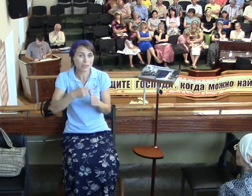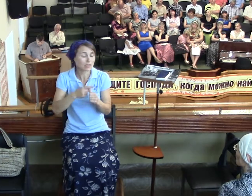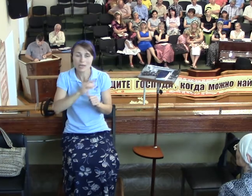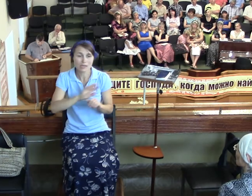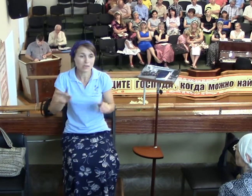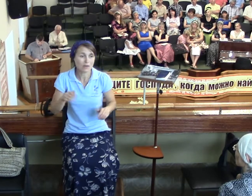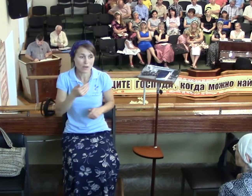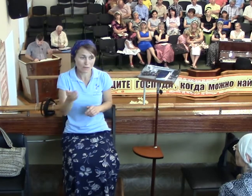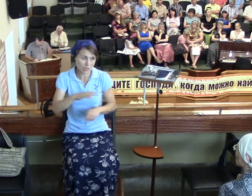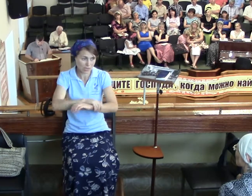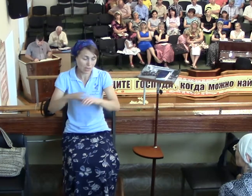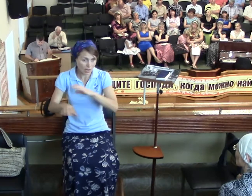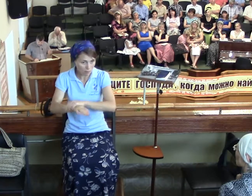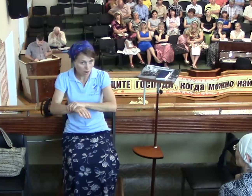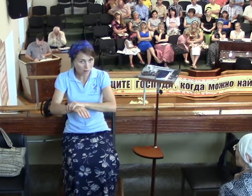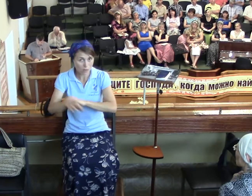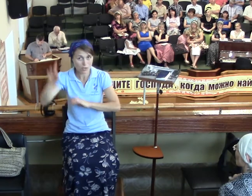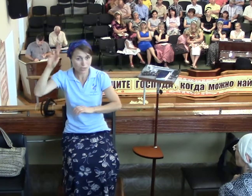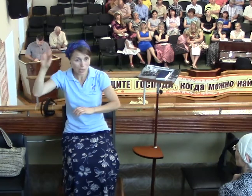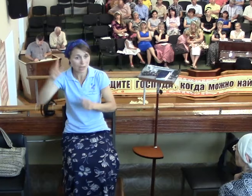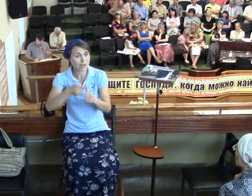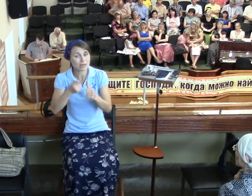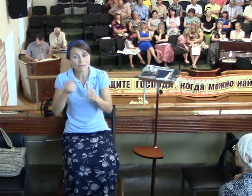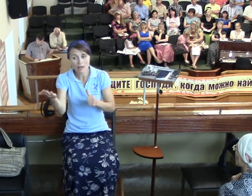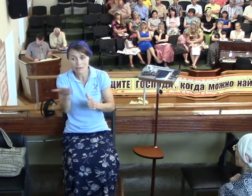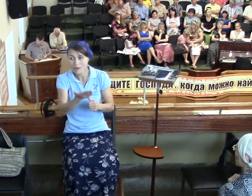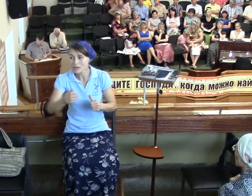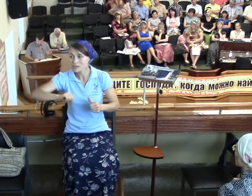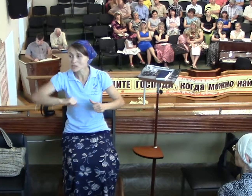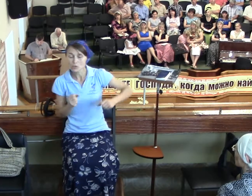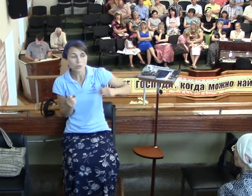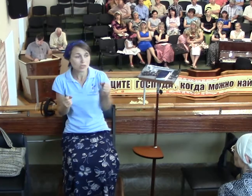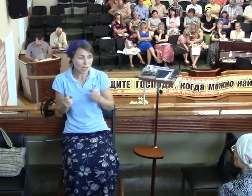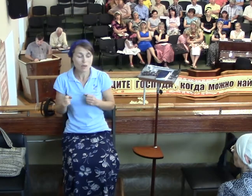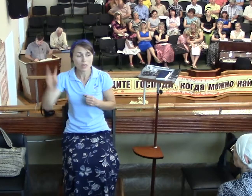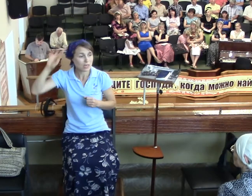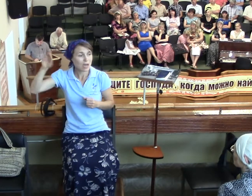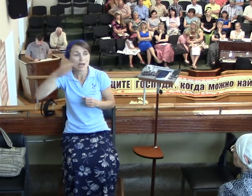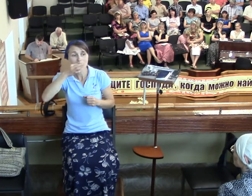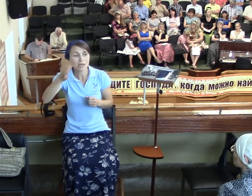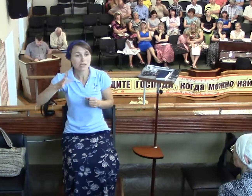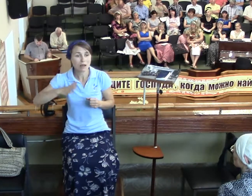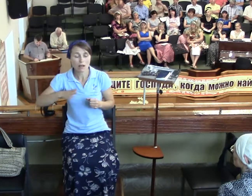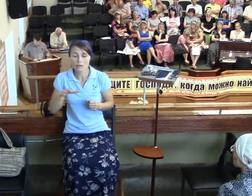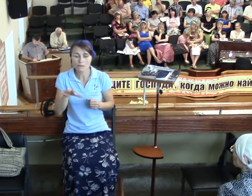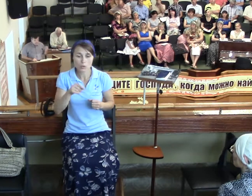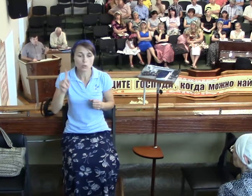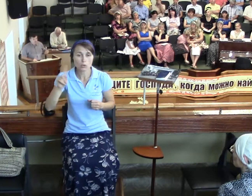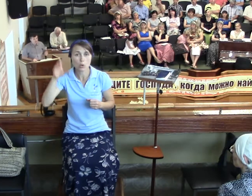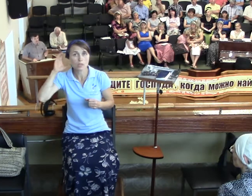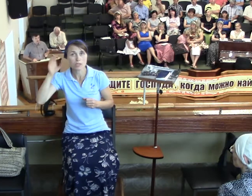делает Господин его. Но я назвал вас друзьями, потому что сказал вам все, что слышал от